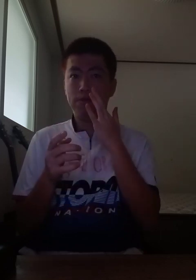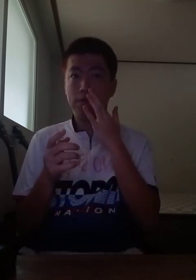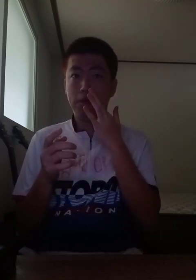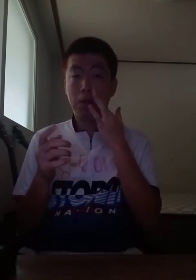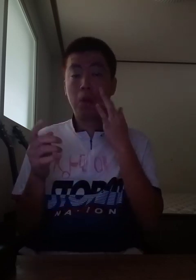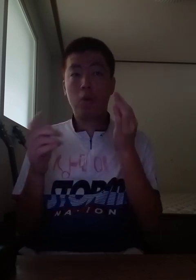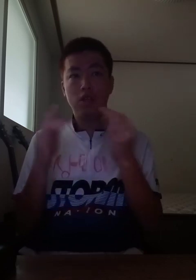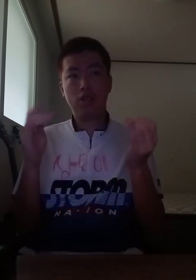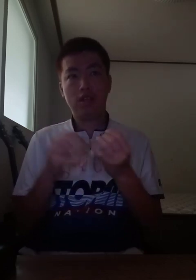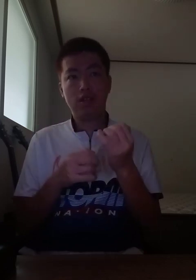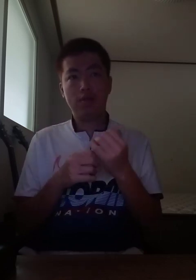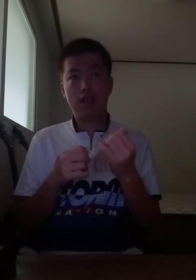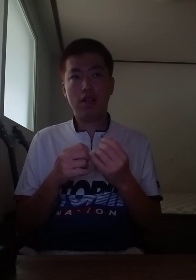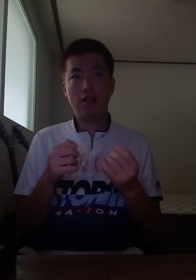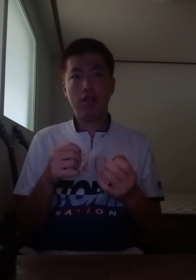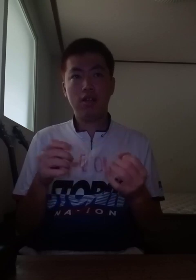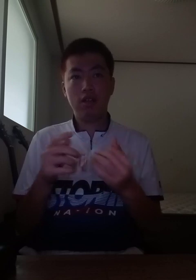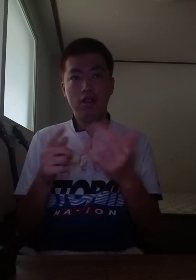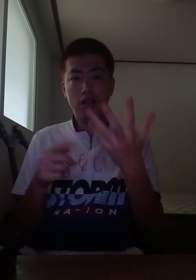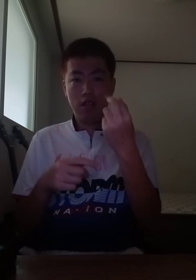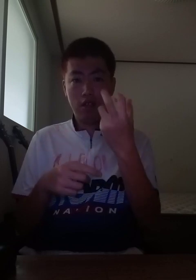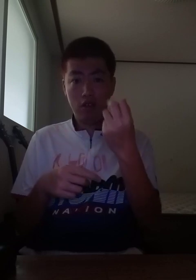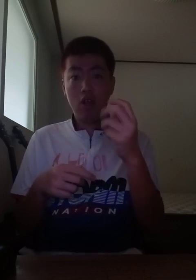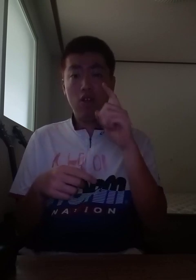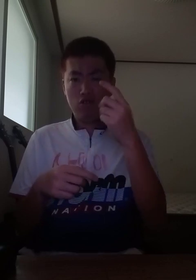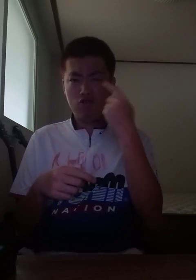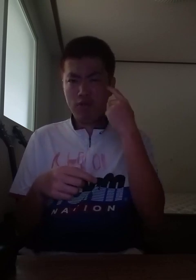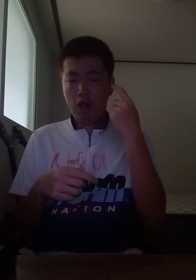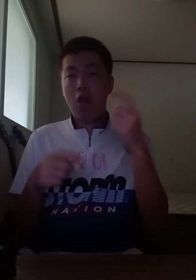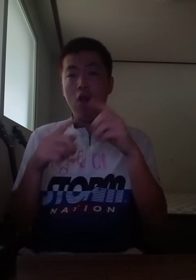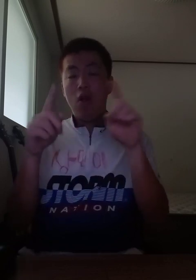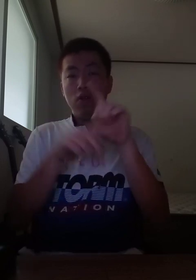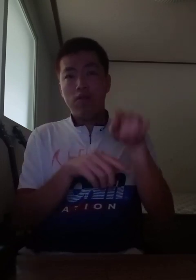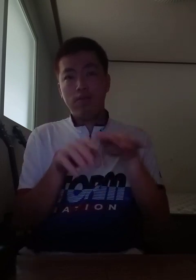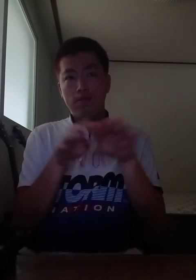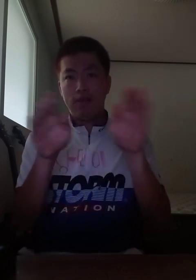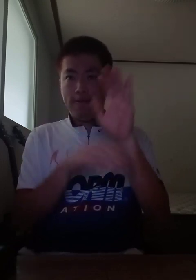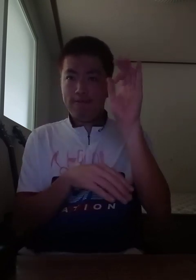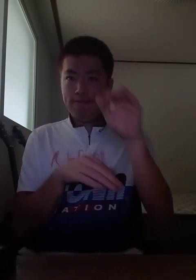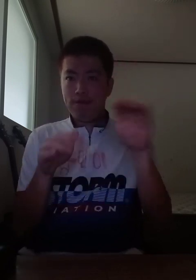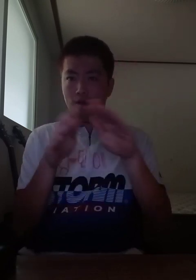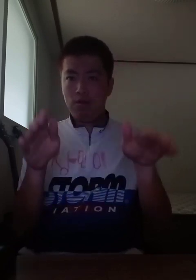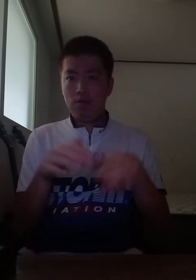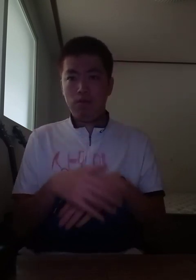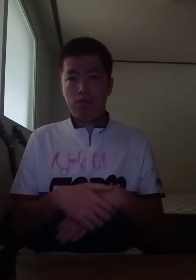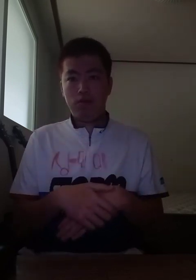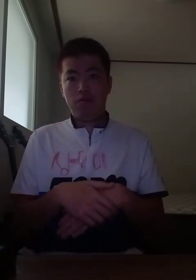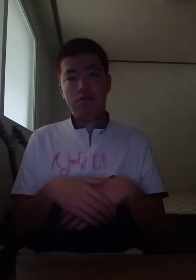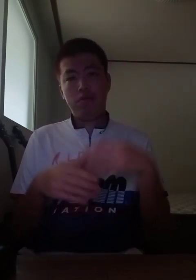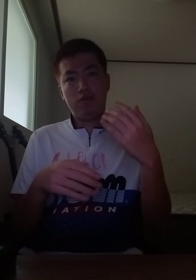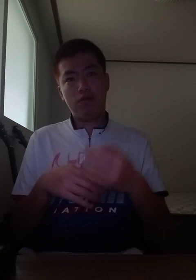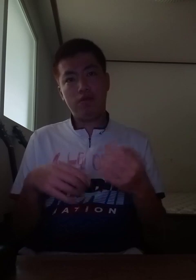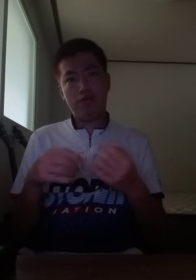이것이 관제센터입니다. 현장에서 비상벨이 울리면 이곳 직원들이 응대를 하게 됩니다. 평상시에도 이곳